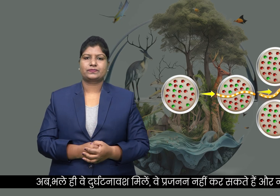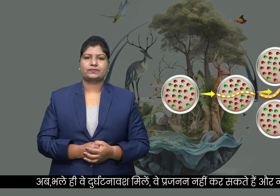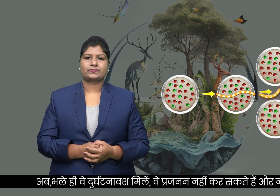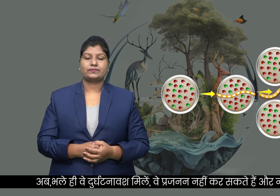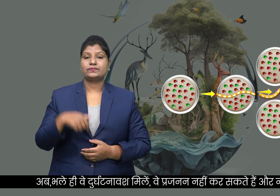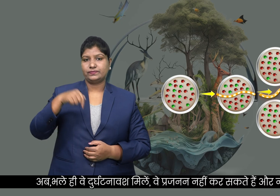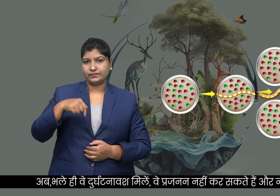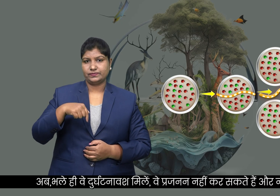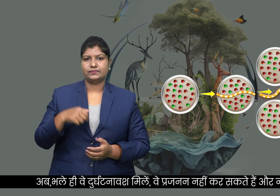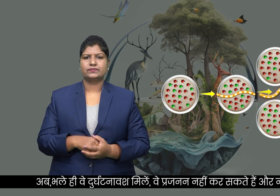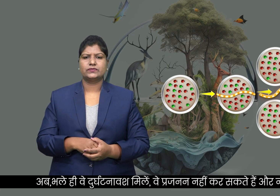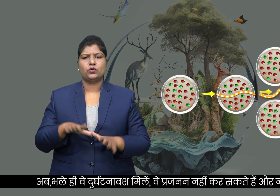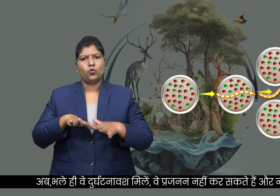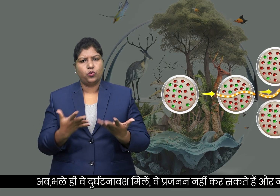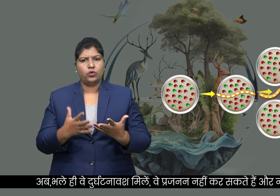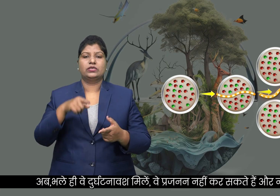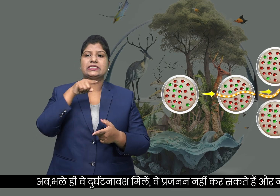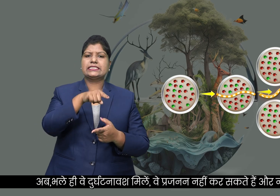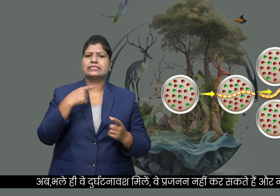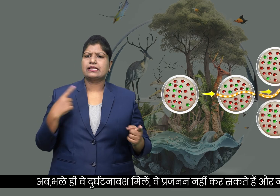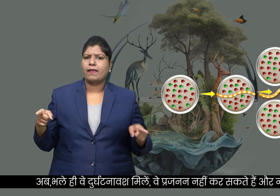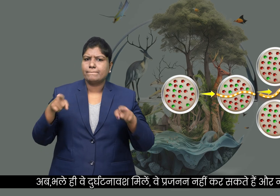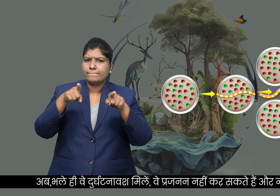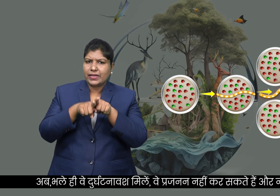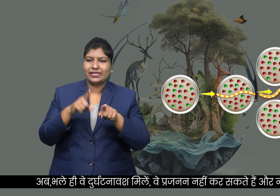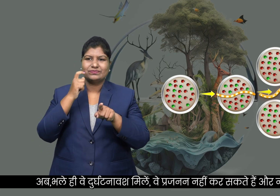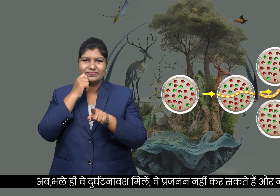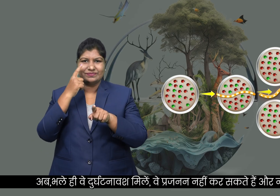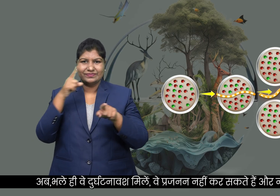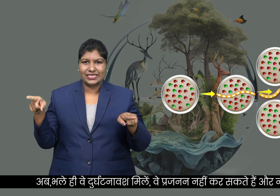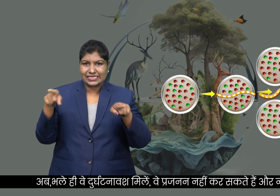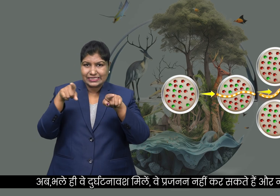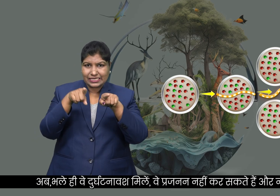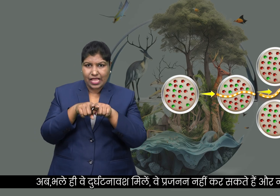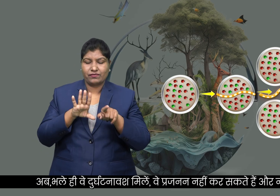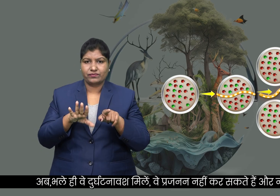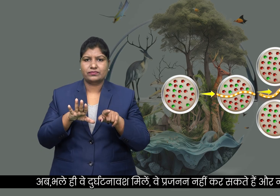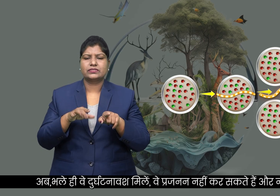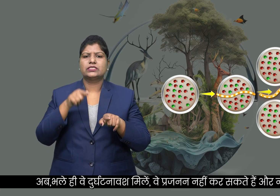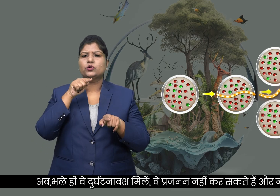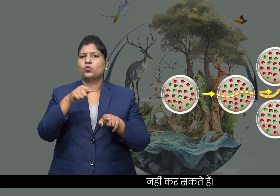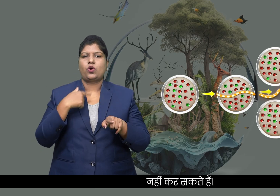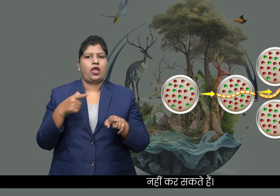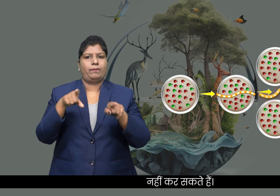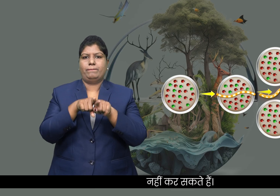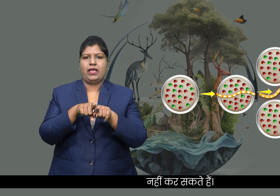अब भले ही वे दुर्घटनावश मिले, वे प्रजनन नहीं कर सकते हैं और नए बच्चे पैदा नहीं कर सकते हैं।